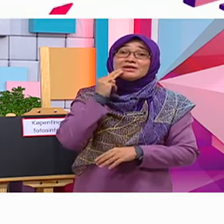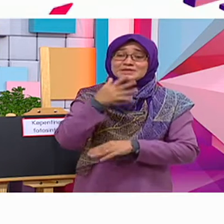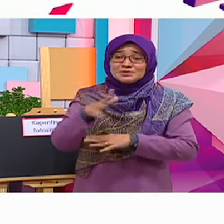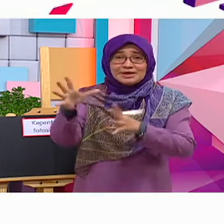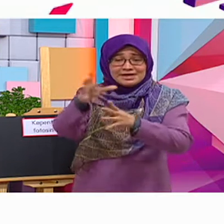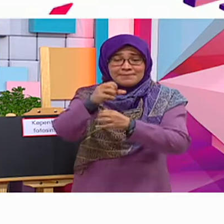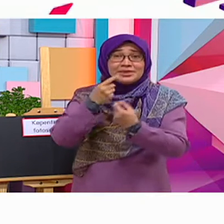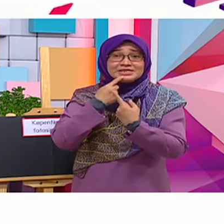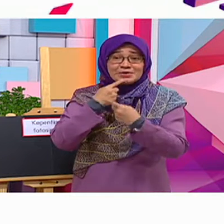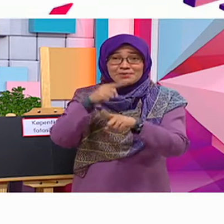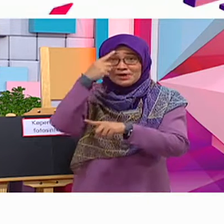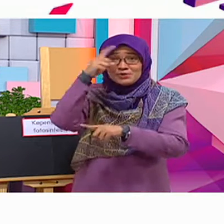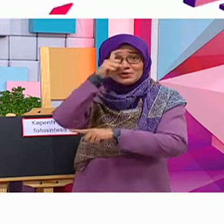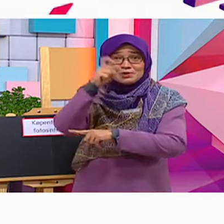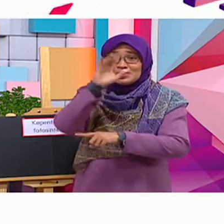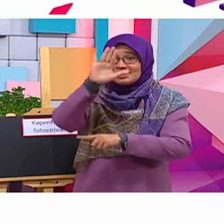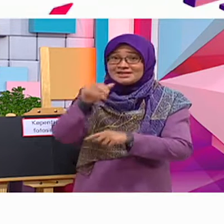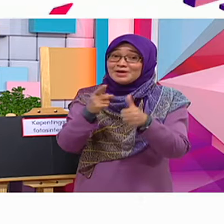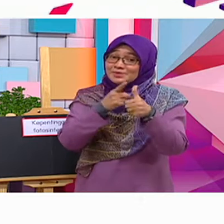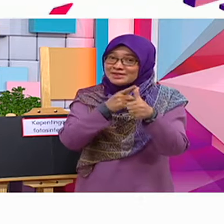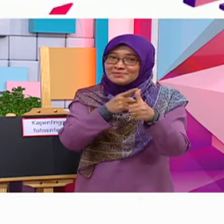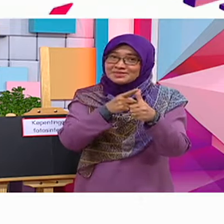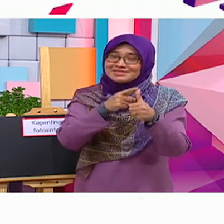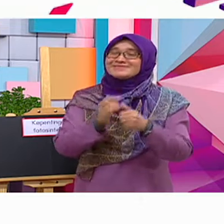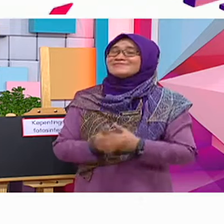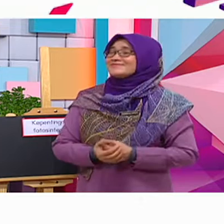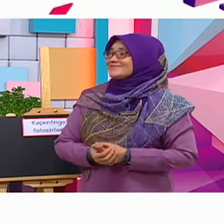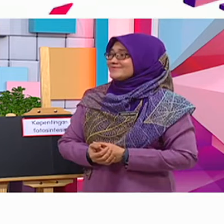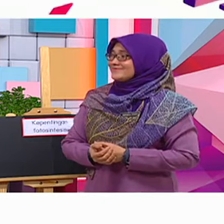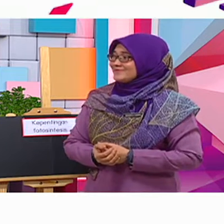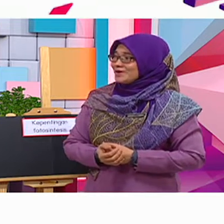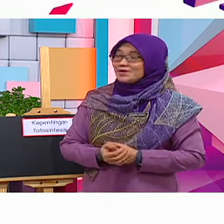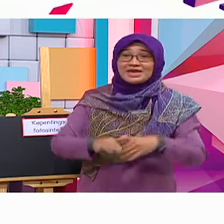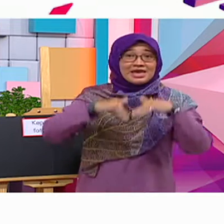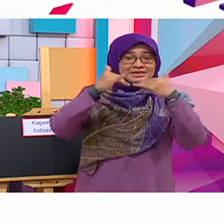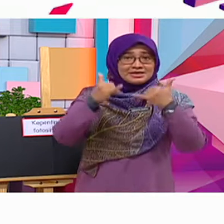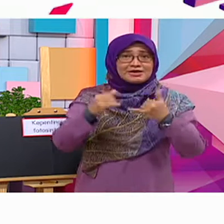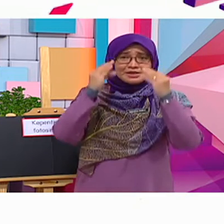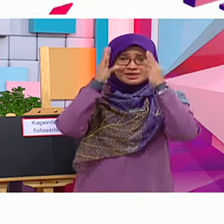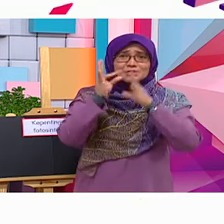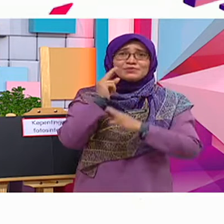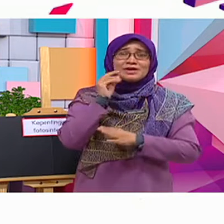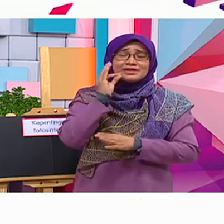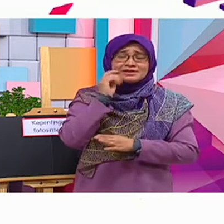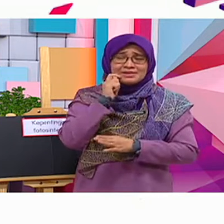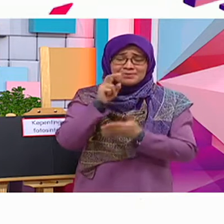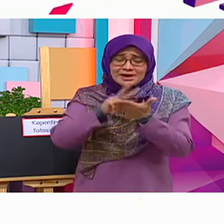Mira sudah dapat jawaban untuk soal lain yang pertama Oke sekarang cekgu fathiba